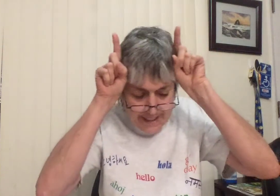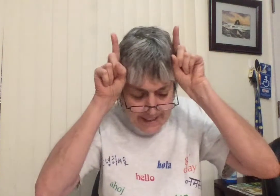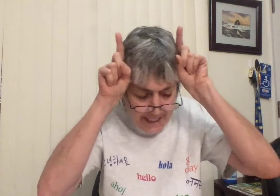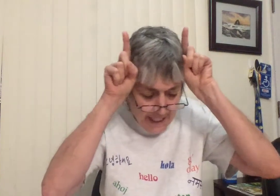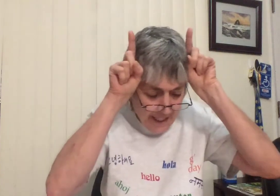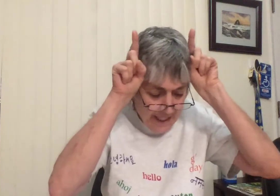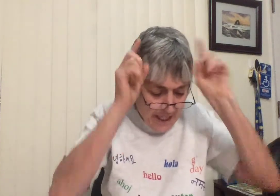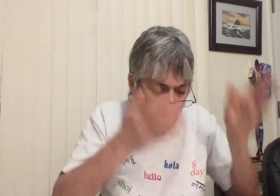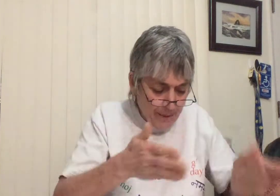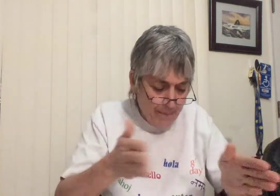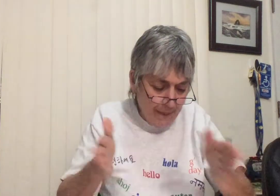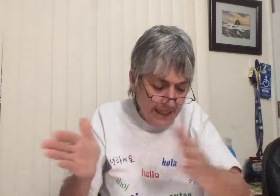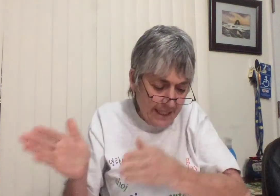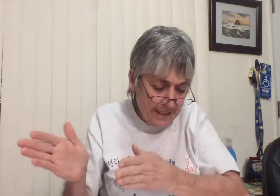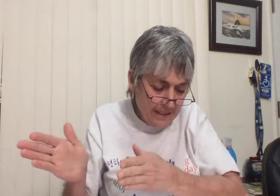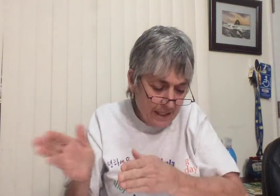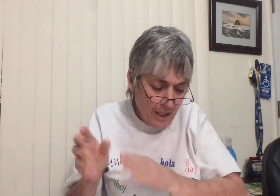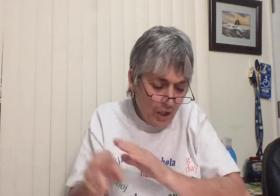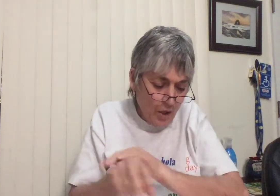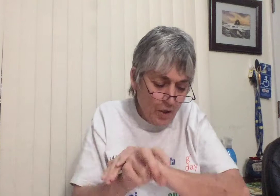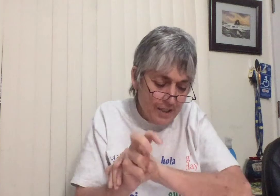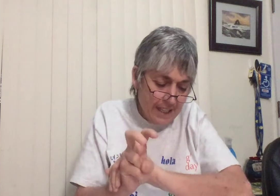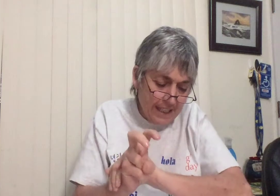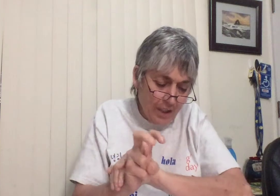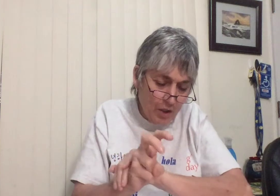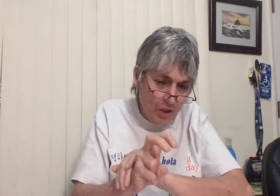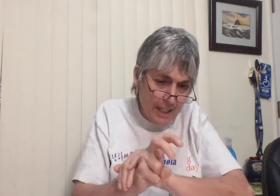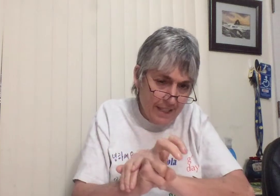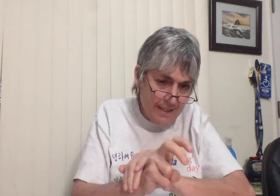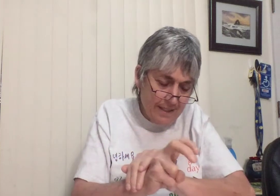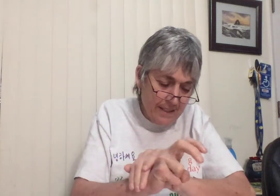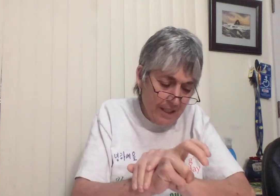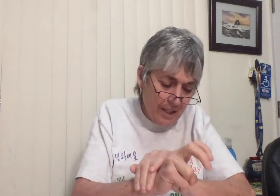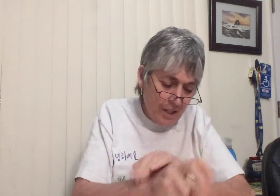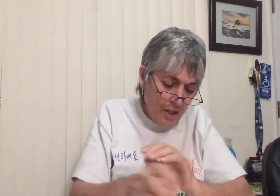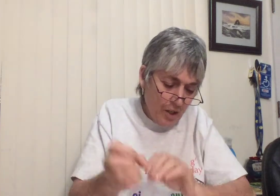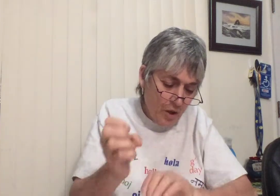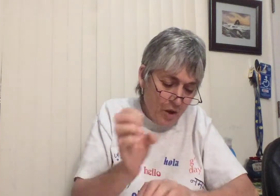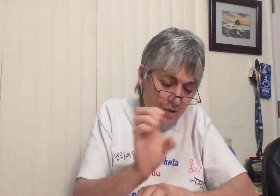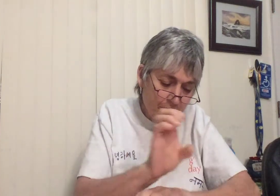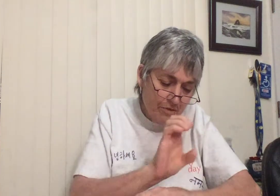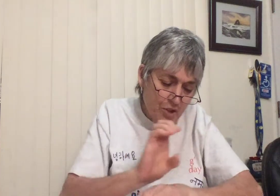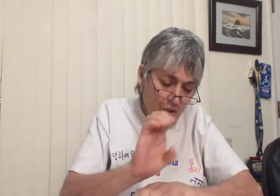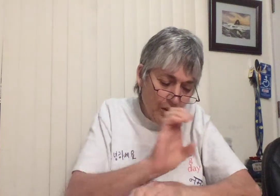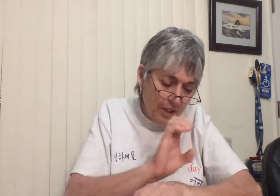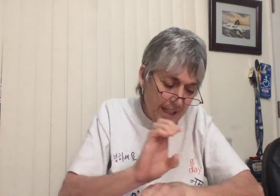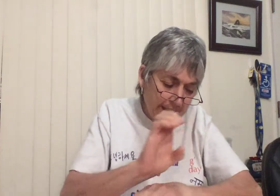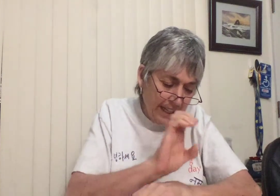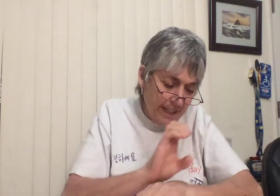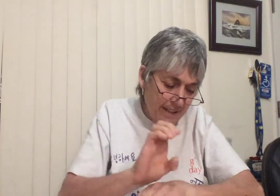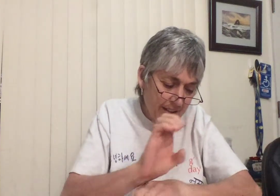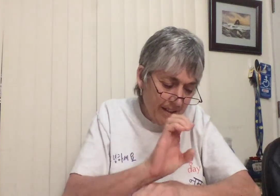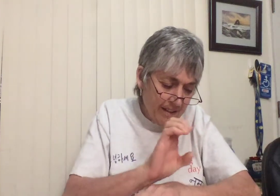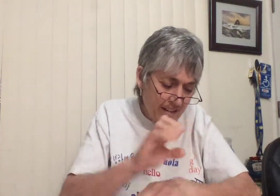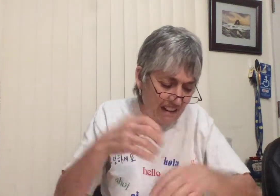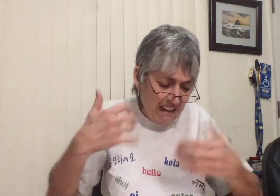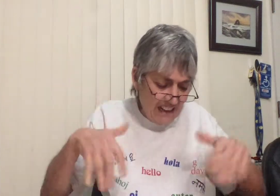extraterrestre. Preparan los caracoles con chocolate.